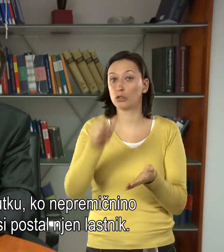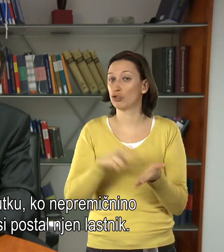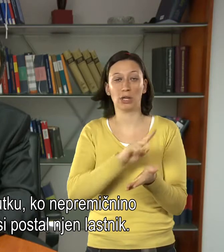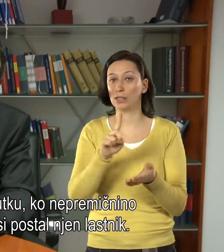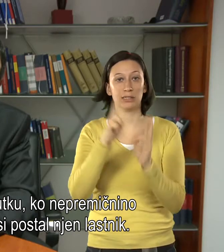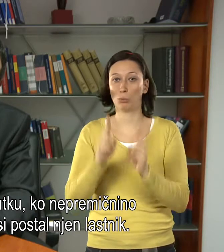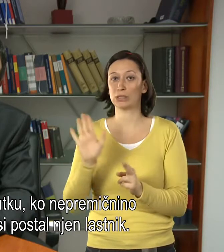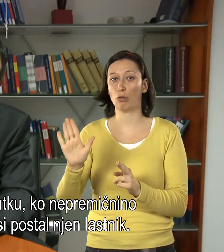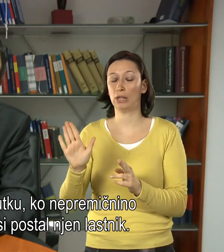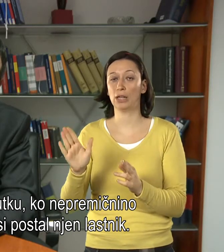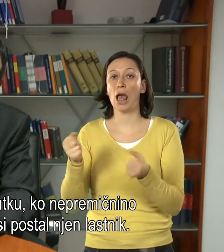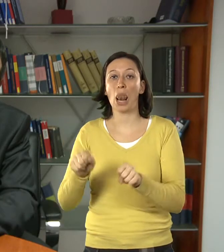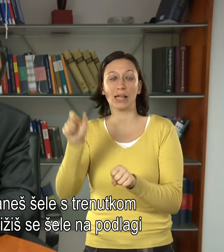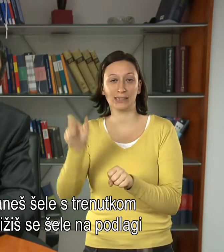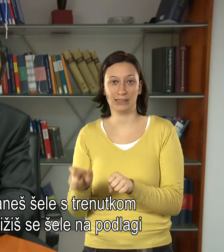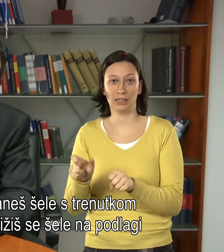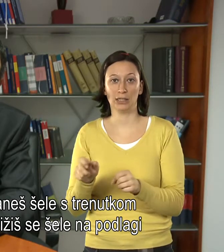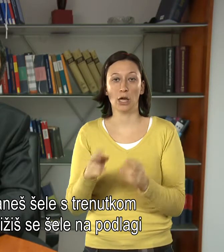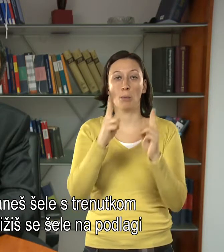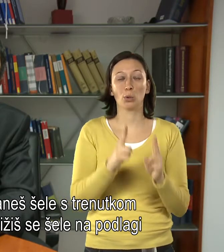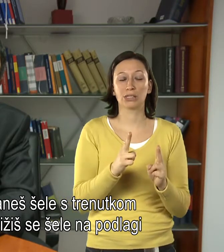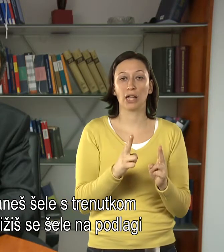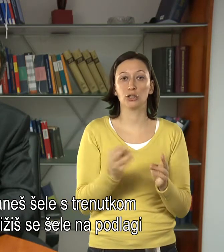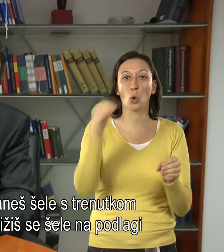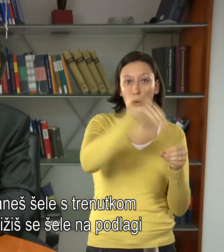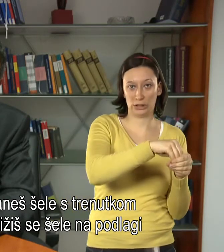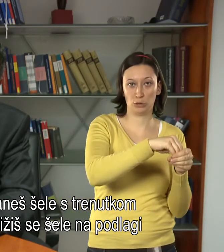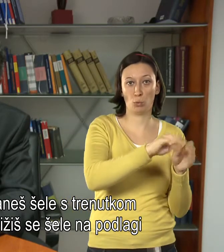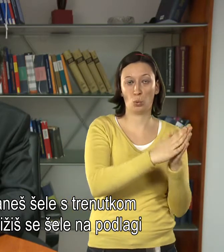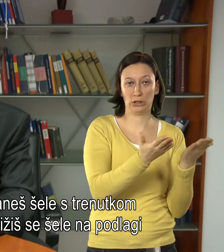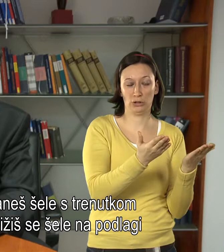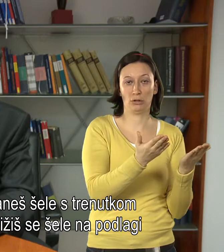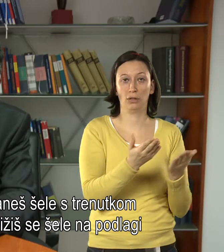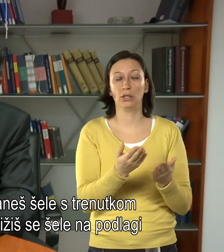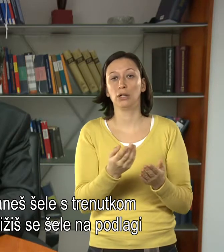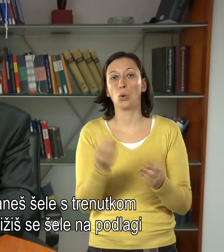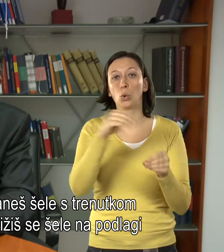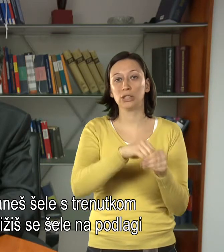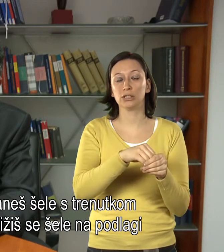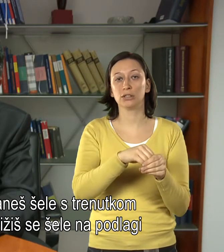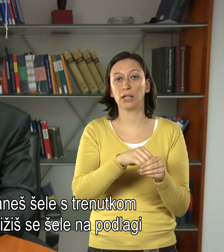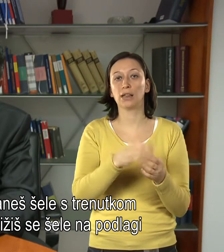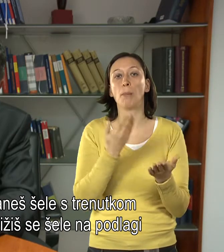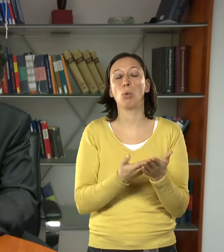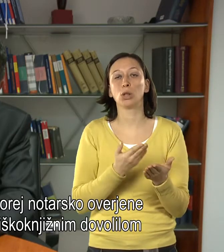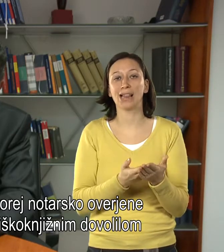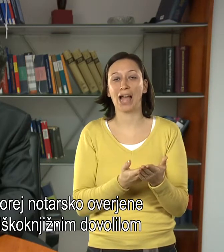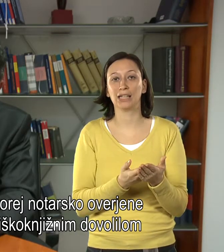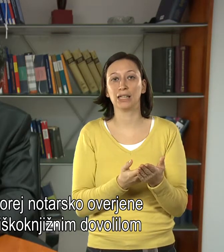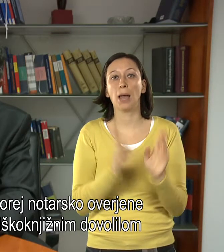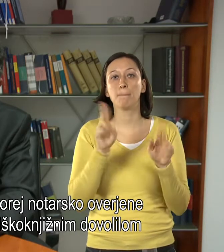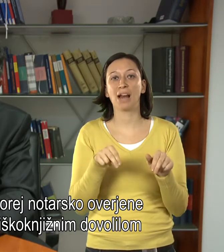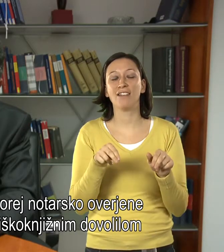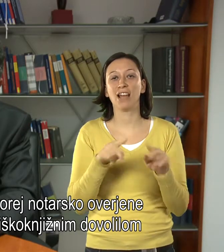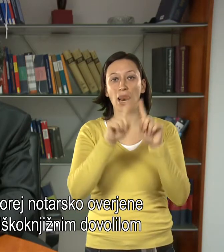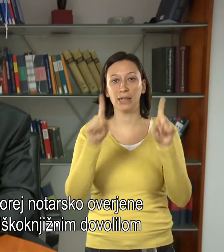še nisi postal njen lastnik. Postaneš šele s trenutkom vknjižbe. Vknjižiš se šele na podlagi